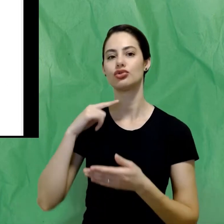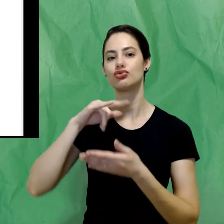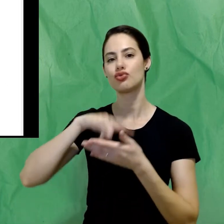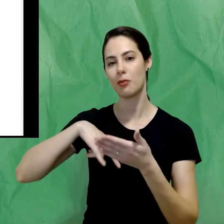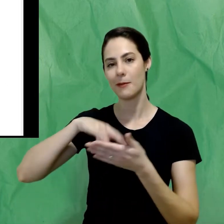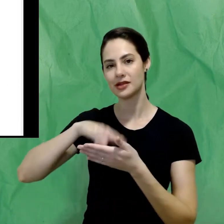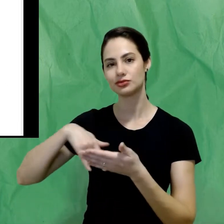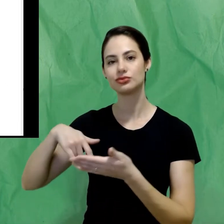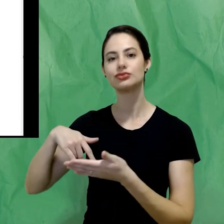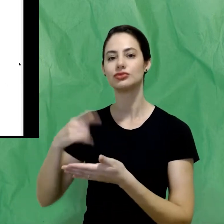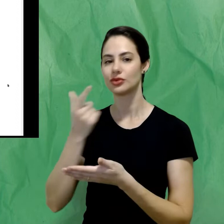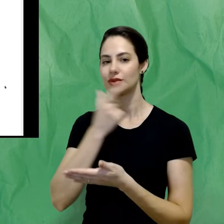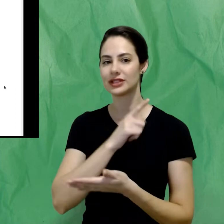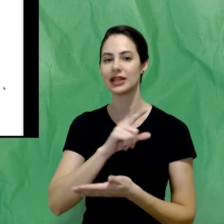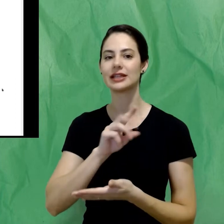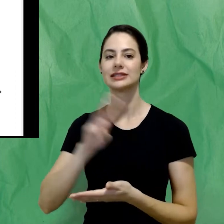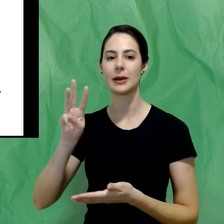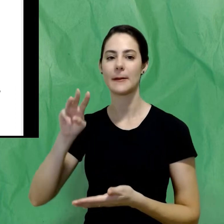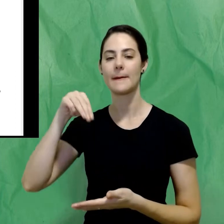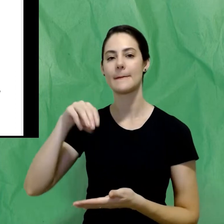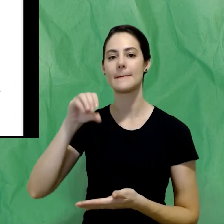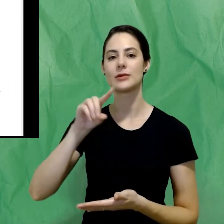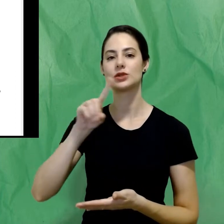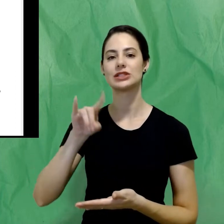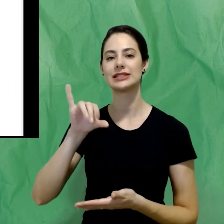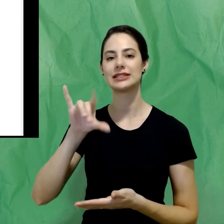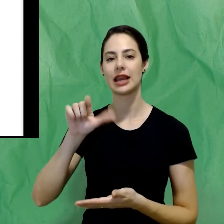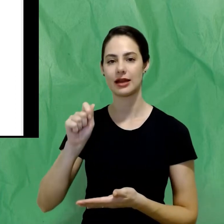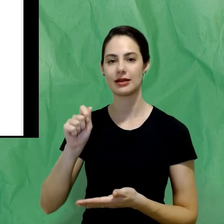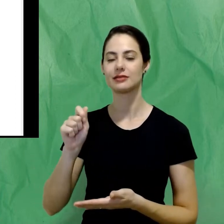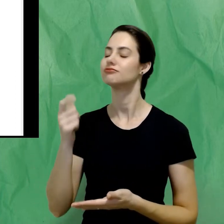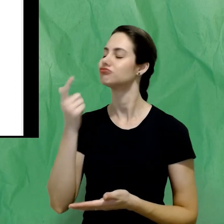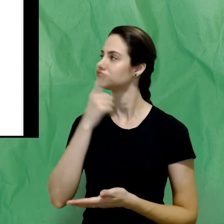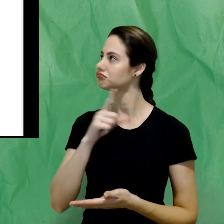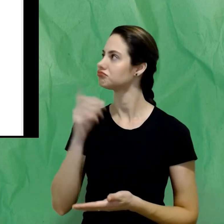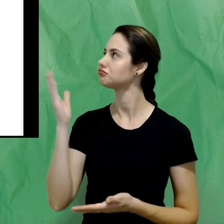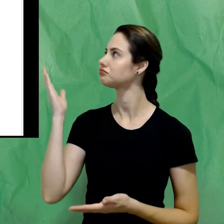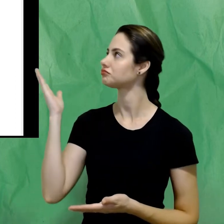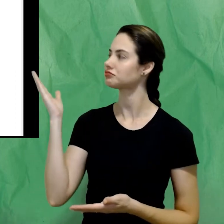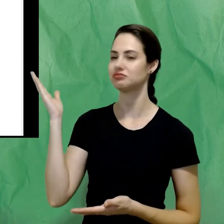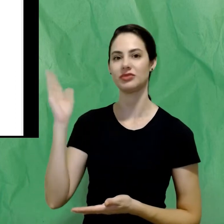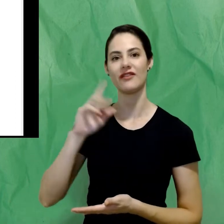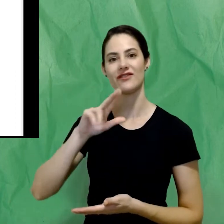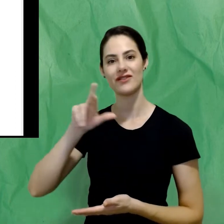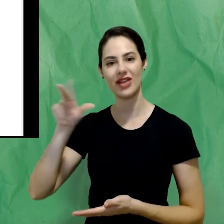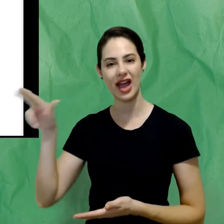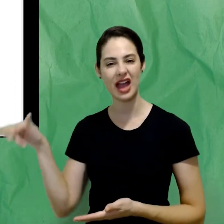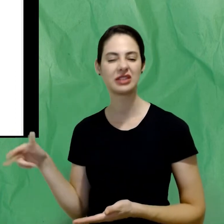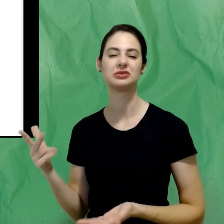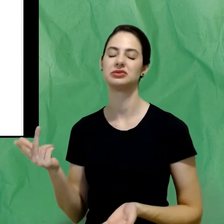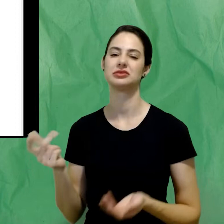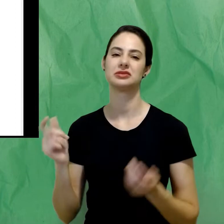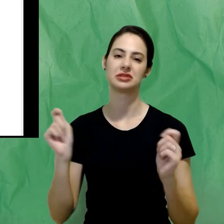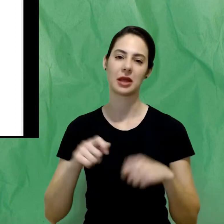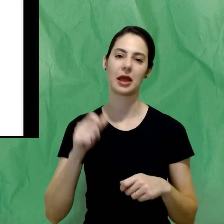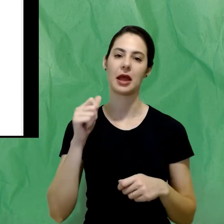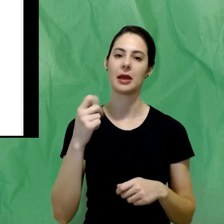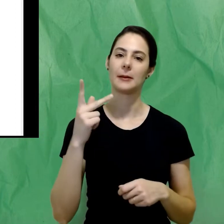consegue ver aqui no site da Mozilla, vocês conseguem ver diversos Web APIs disponíveis